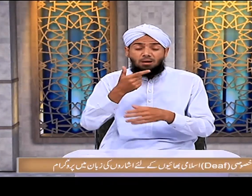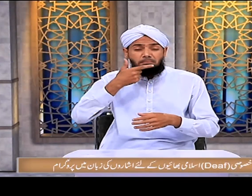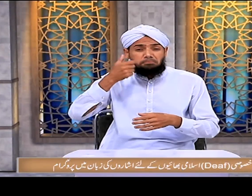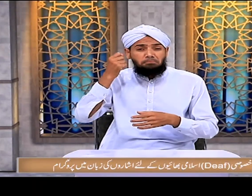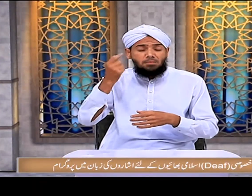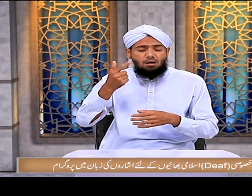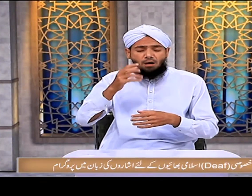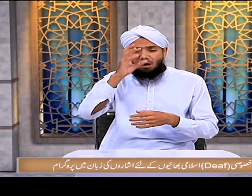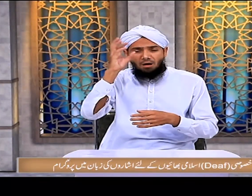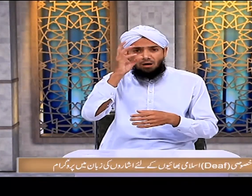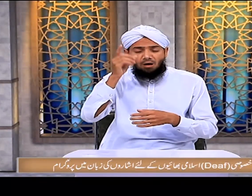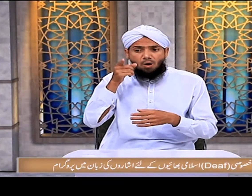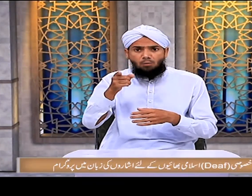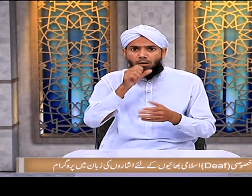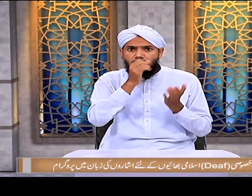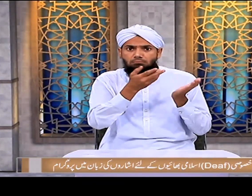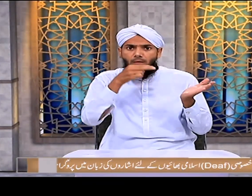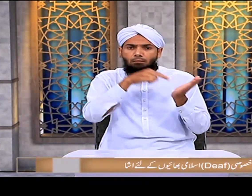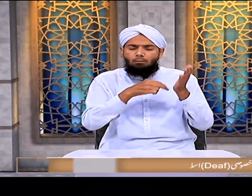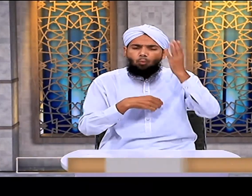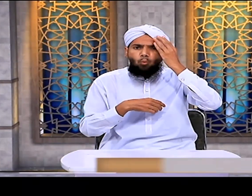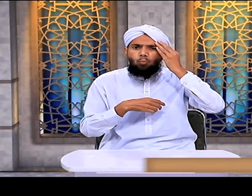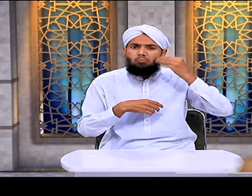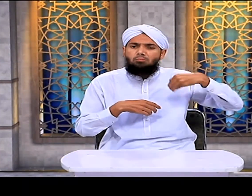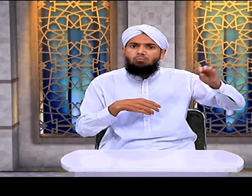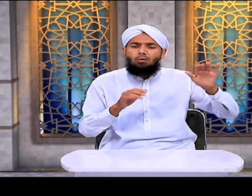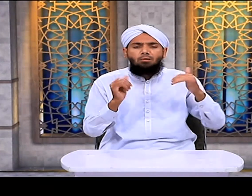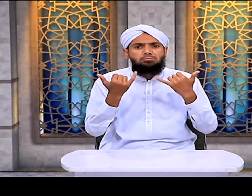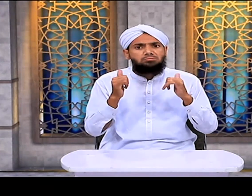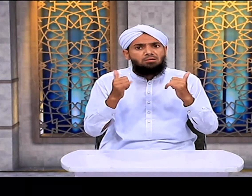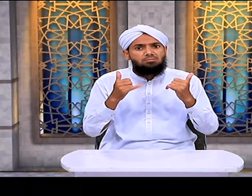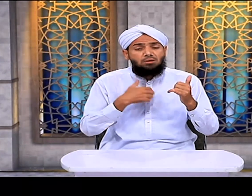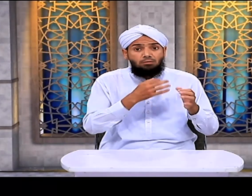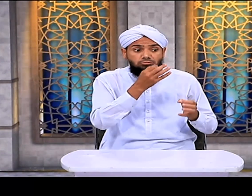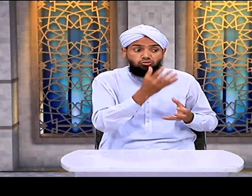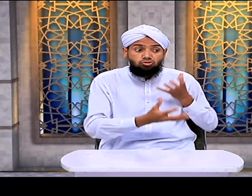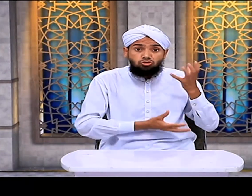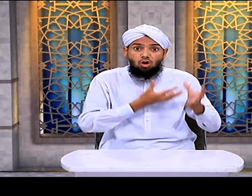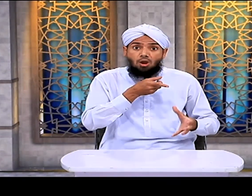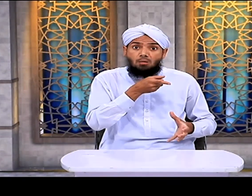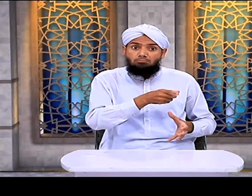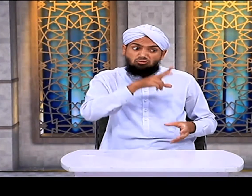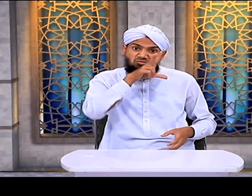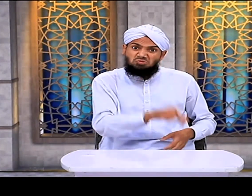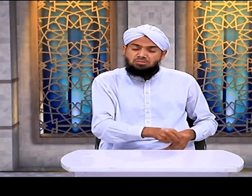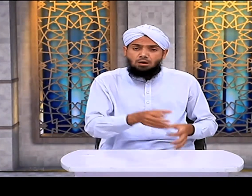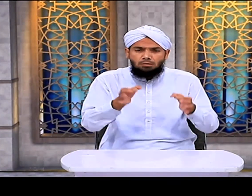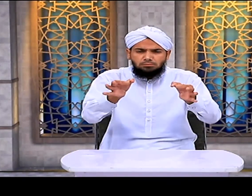خواہشات تمہیں آخرت سے ہرگز غافل نہ کر دیں۔ جہنم کا عذاب نہایت سخت ہے۔ اے